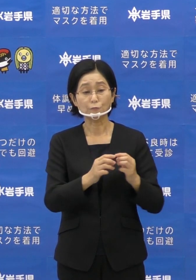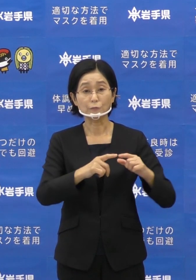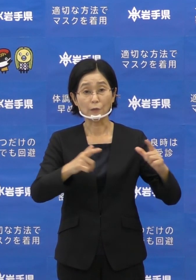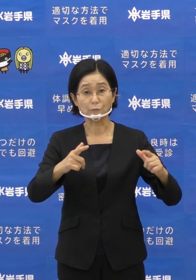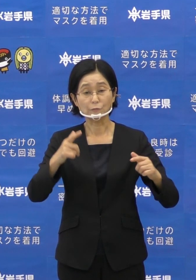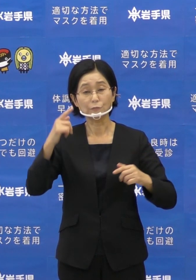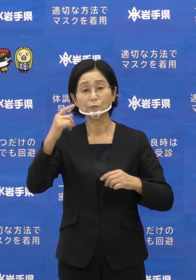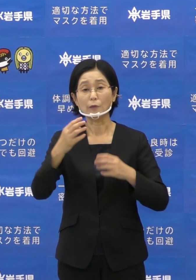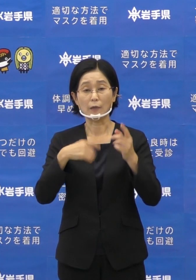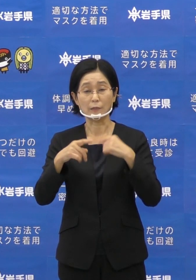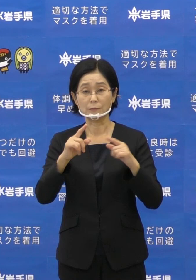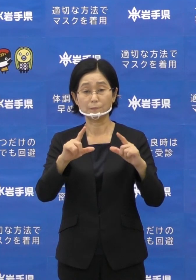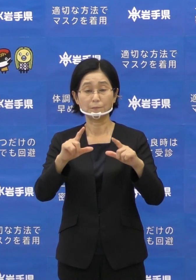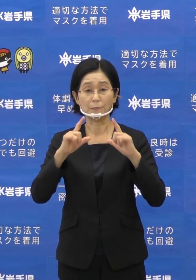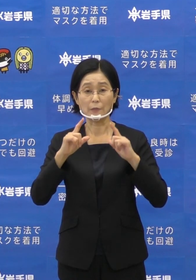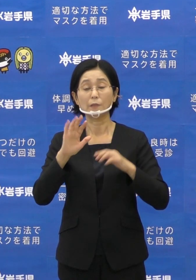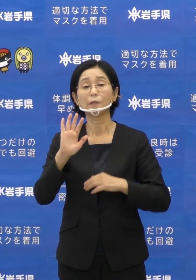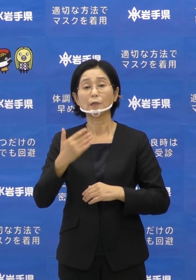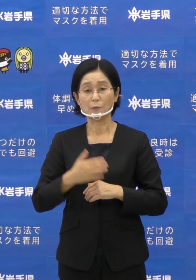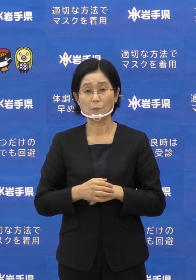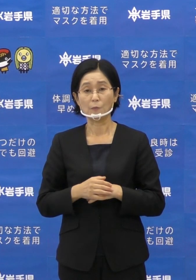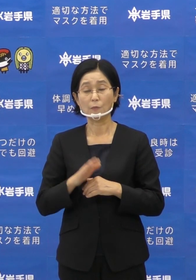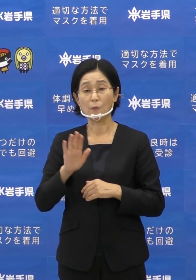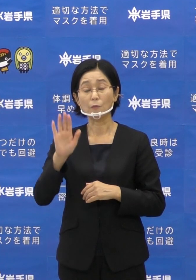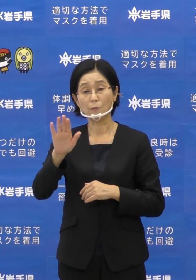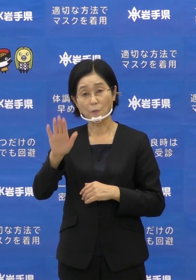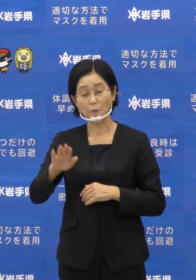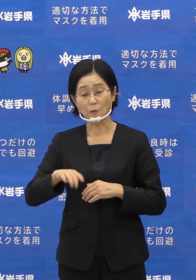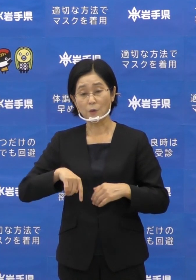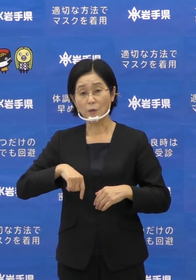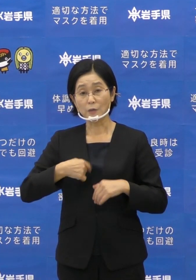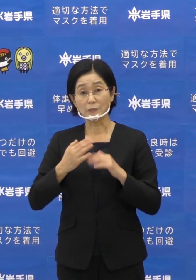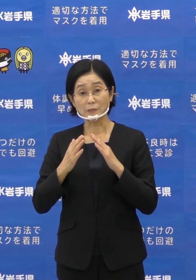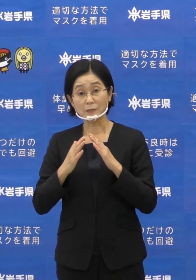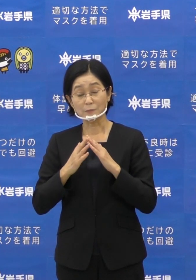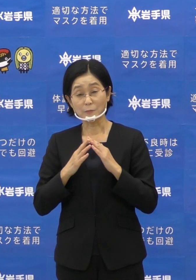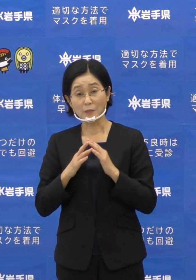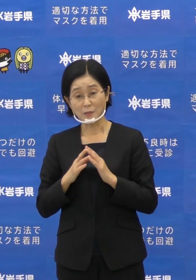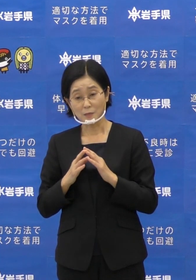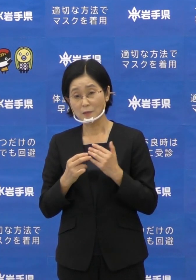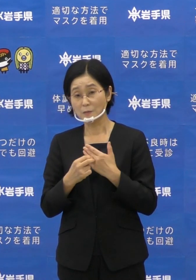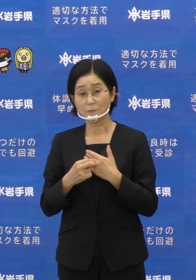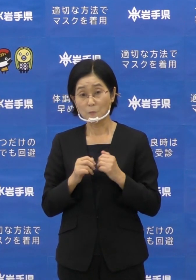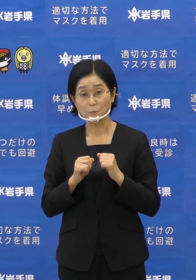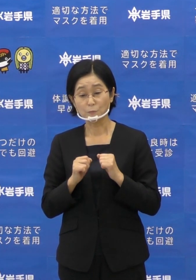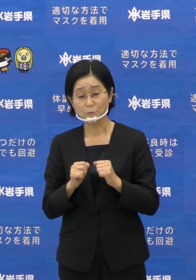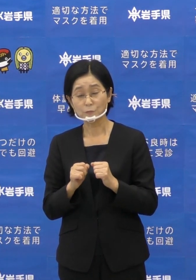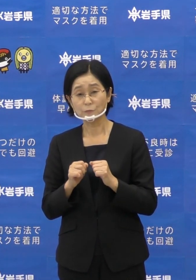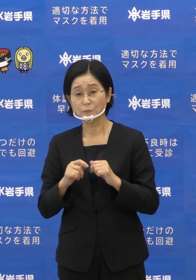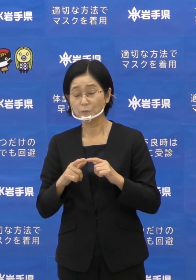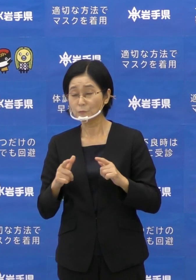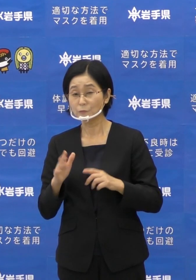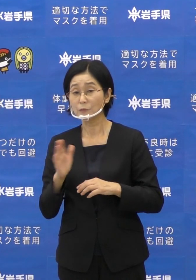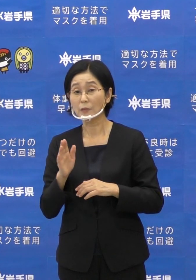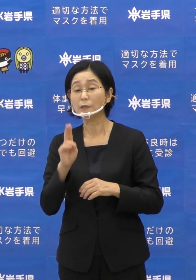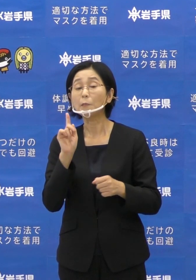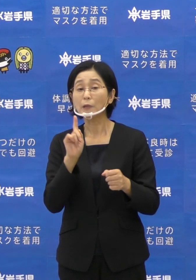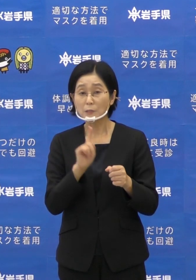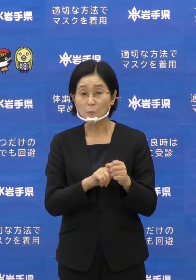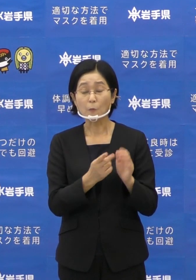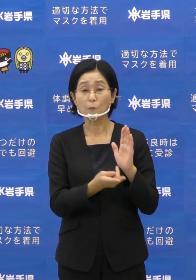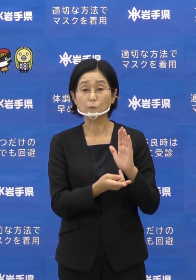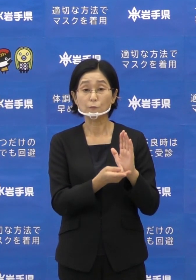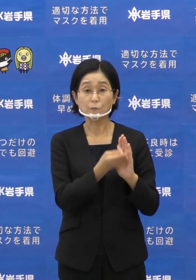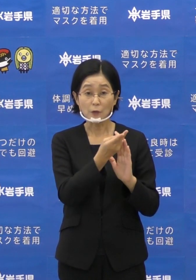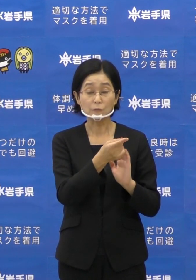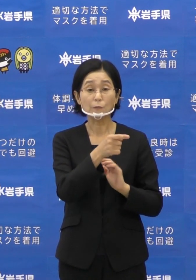ですけれども、今後自宅療養をする人が増えないためには 病床ではなくて宿泊施設の方を